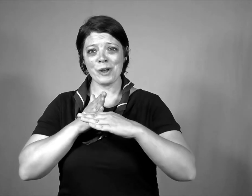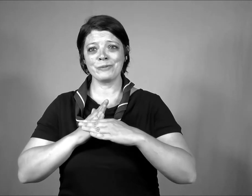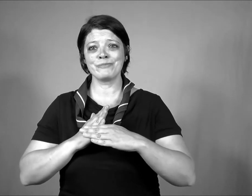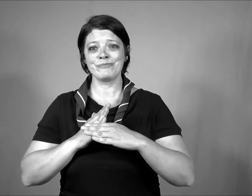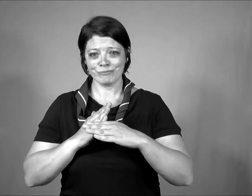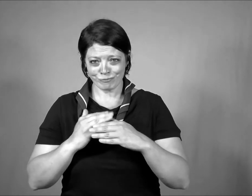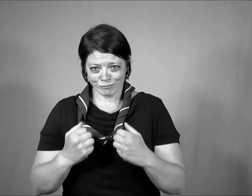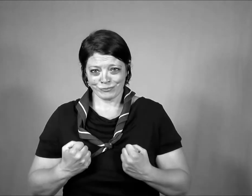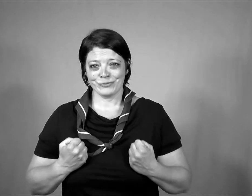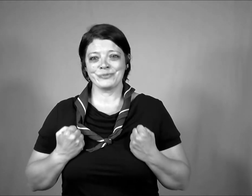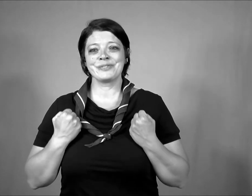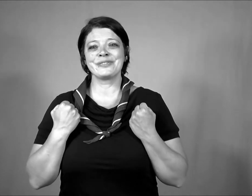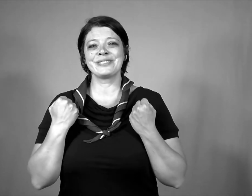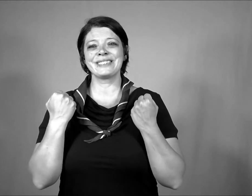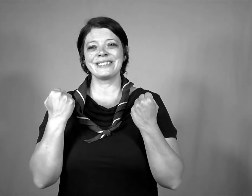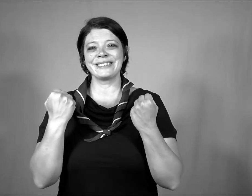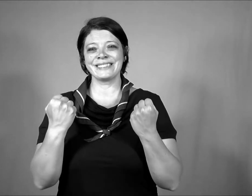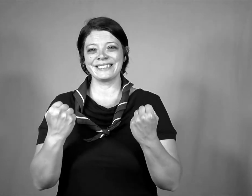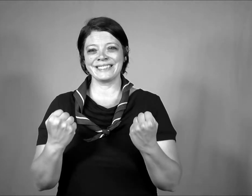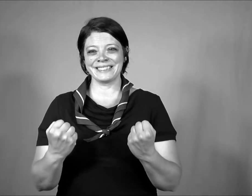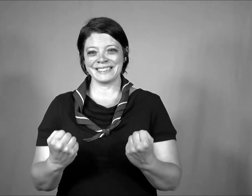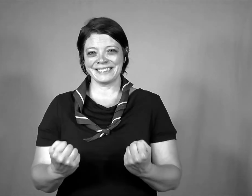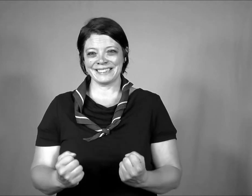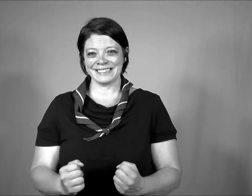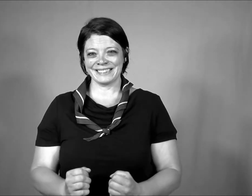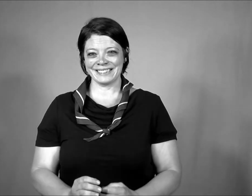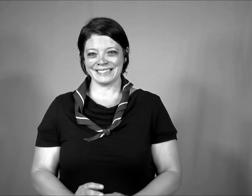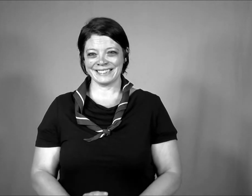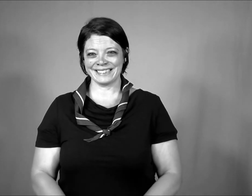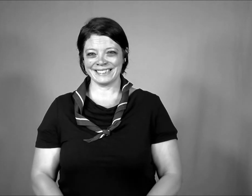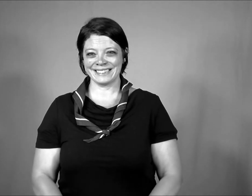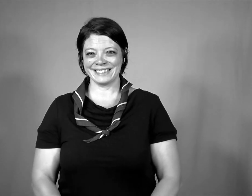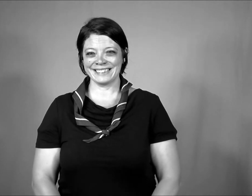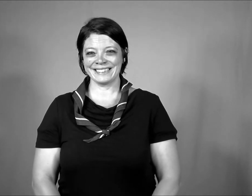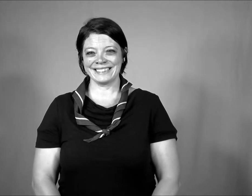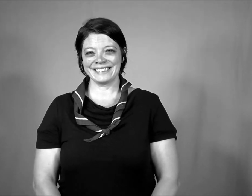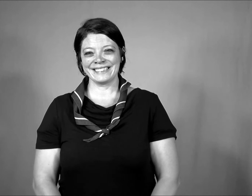Toujours prêt à faire de notre mieux.